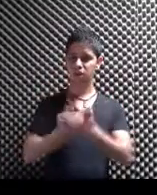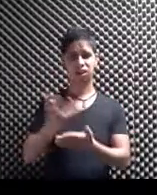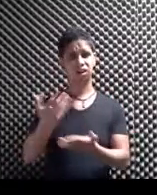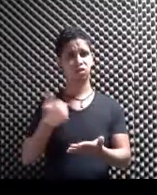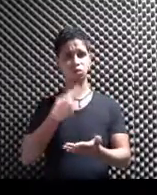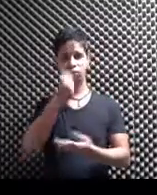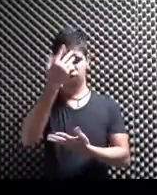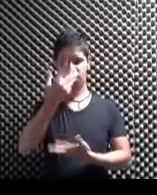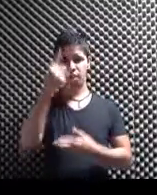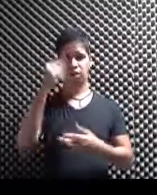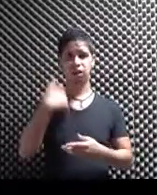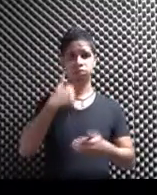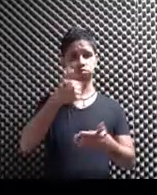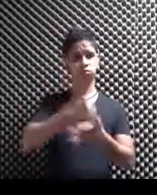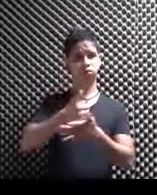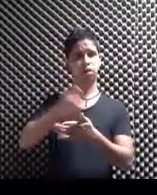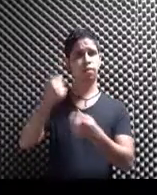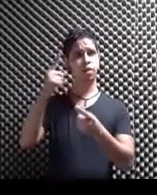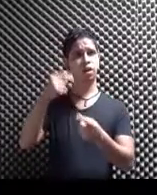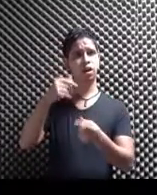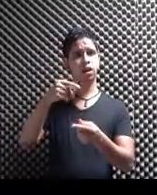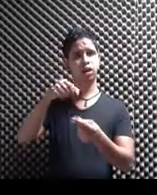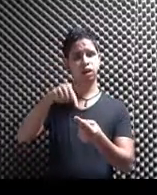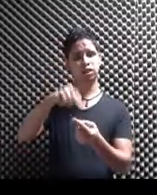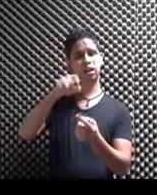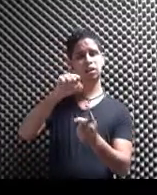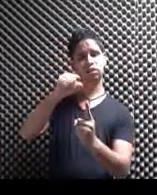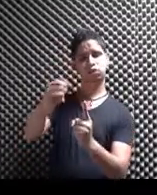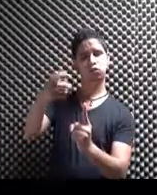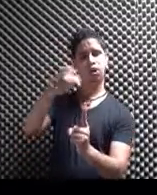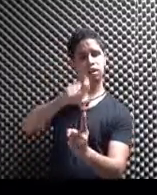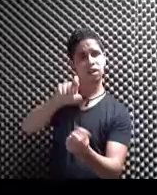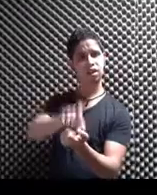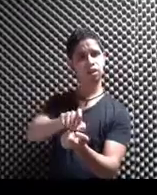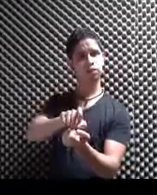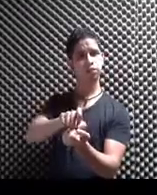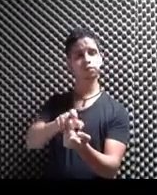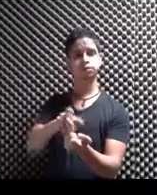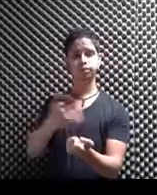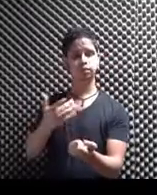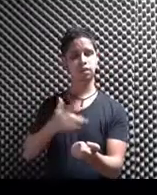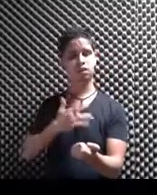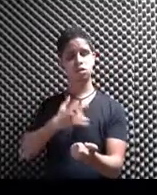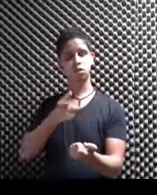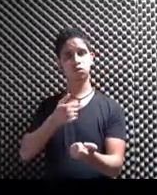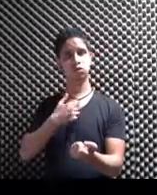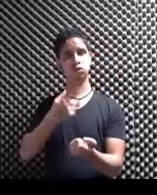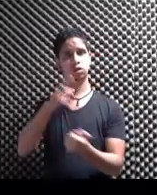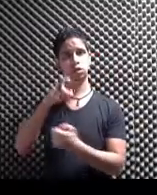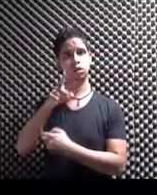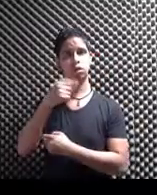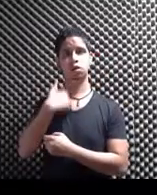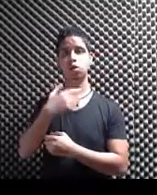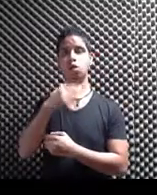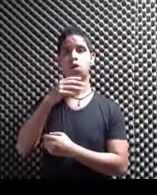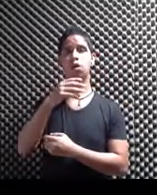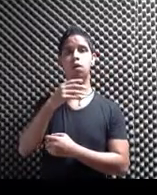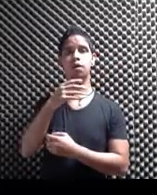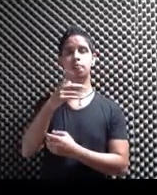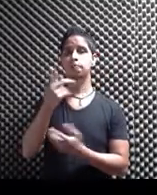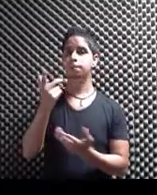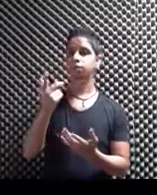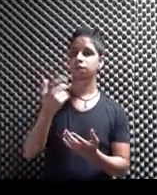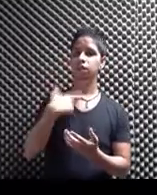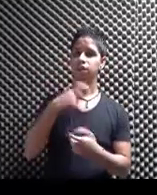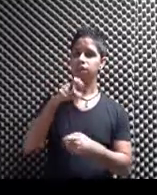tal cosa? ¿cómo? ¿qué sientes tú que necesitas? bueno yo necesito cariño cuarzo rosa un bañito